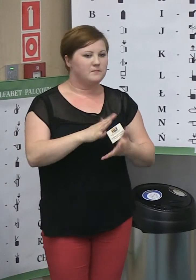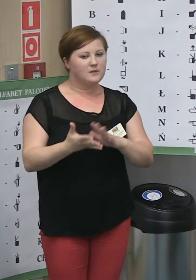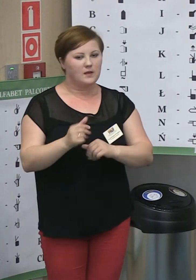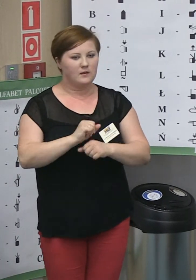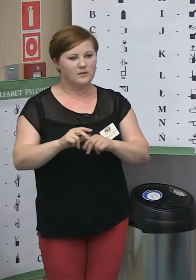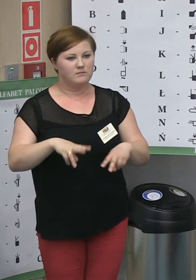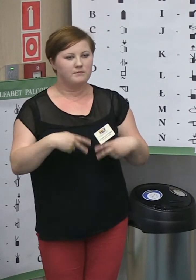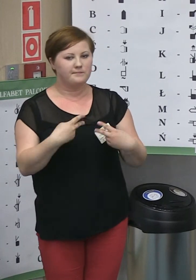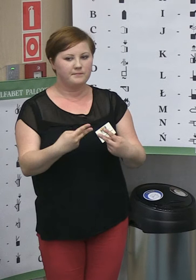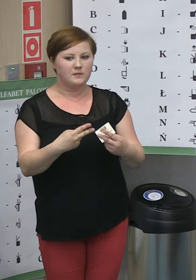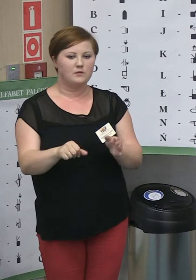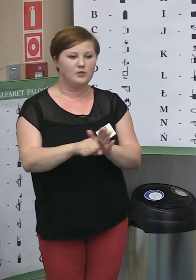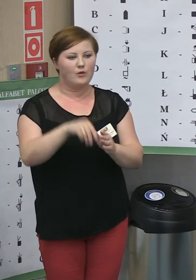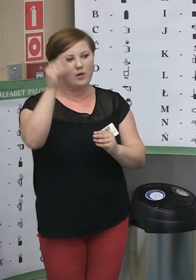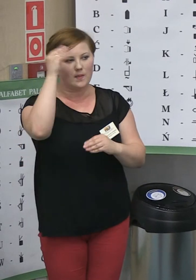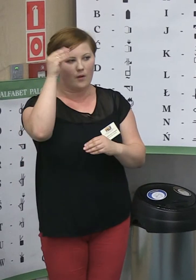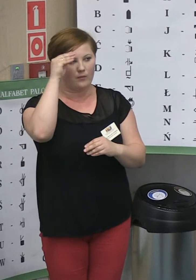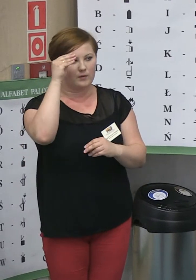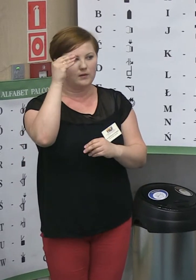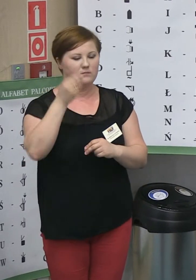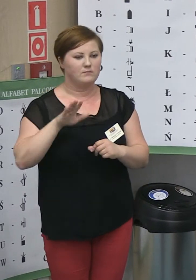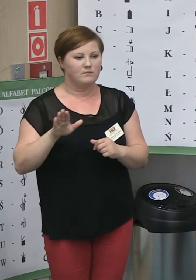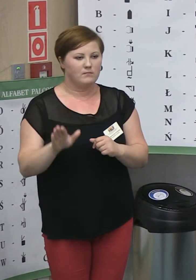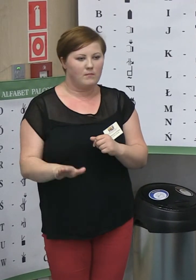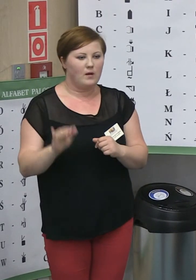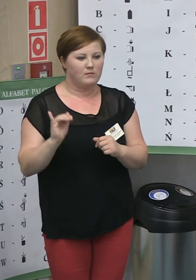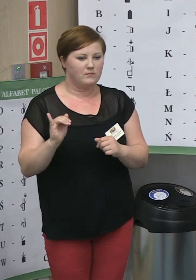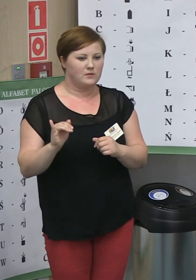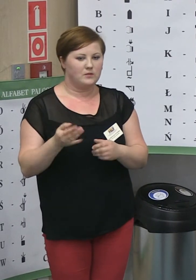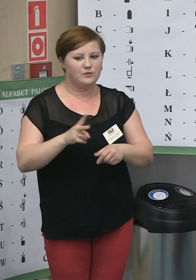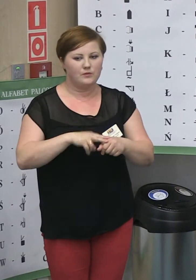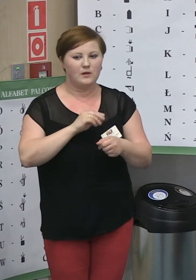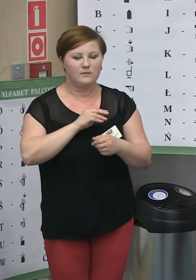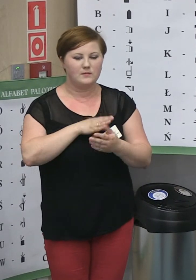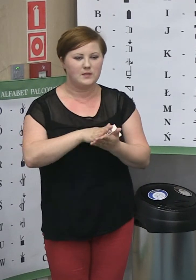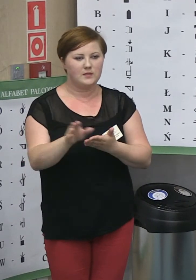jest przeznaczony do nauki małych dzieci, które zaczynają pisać.